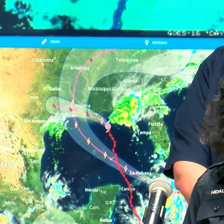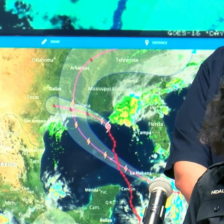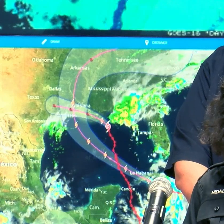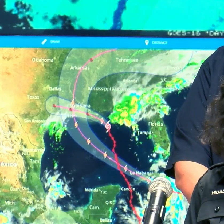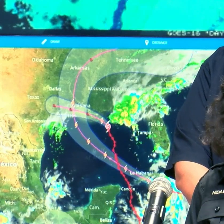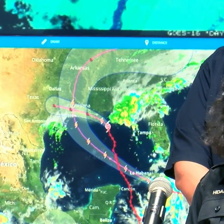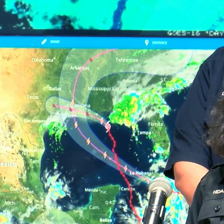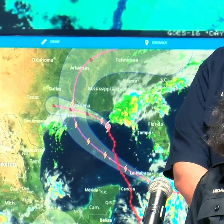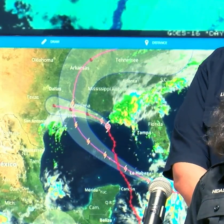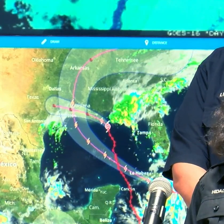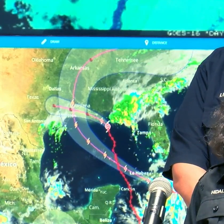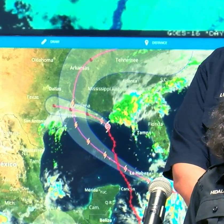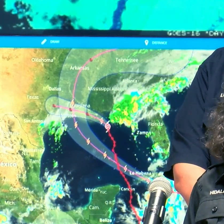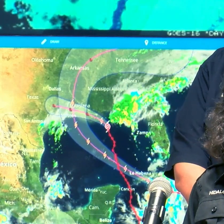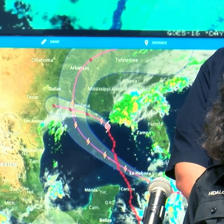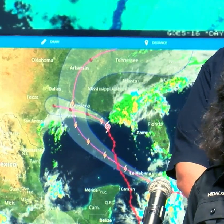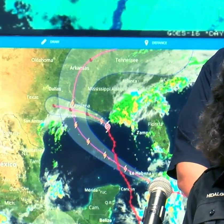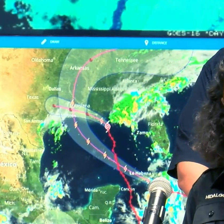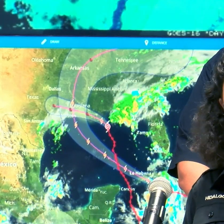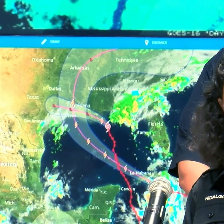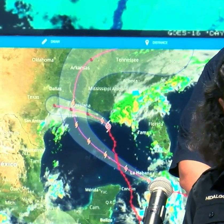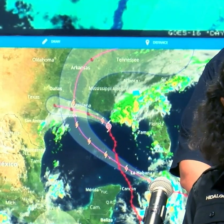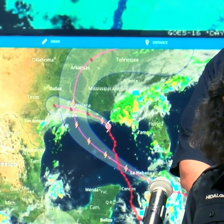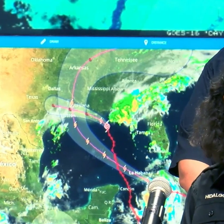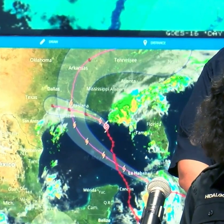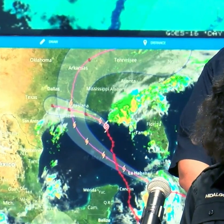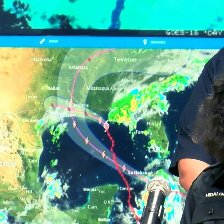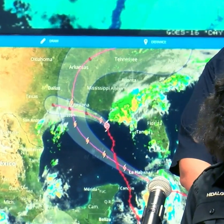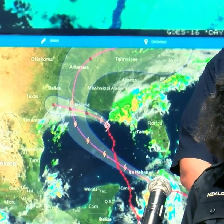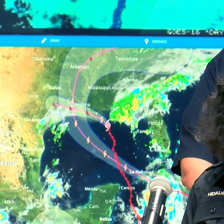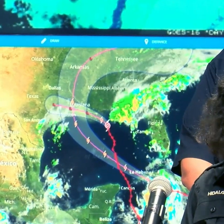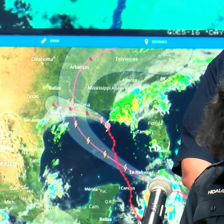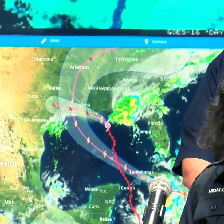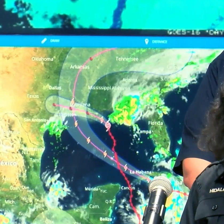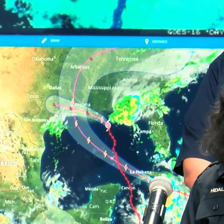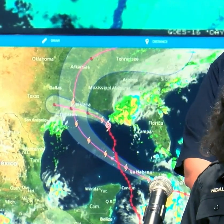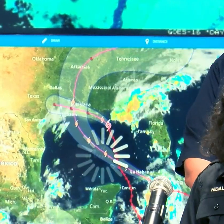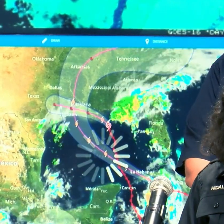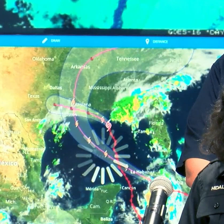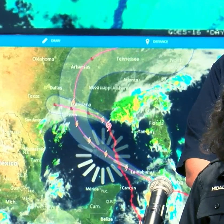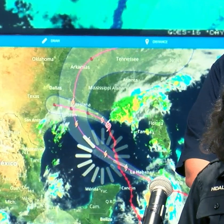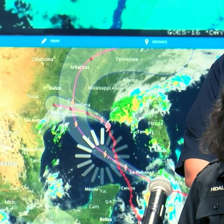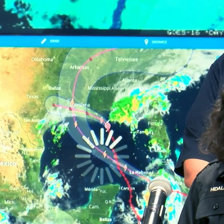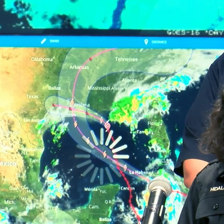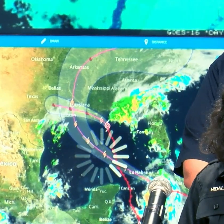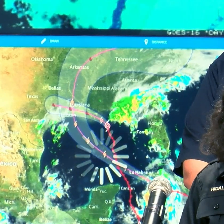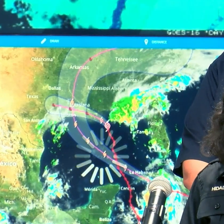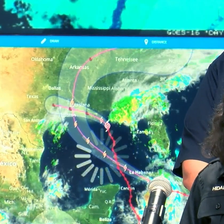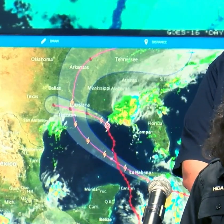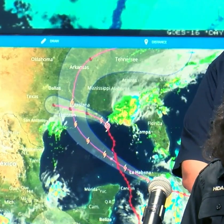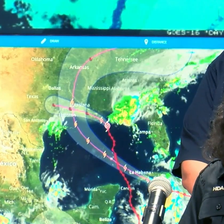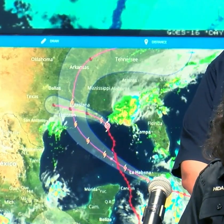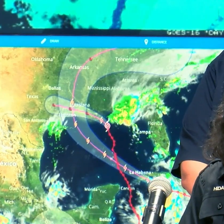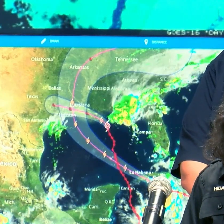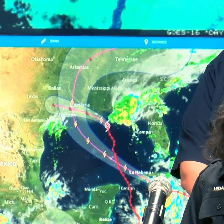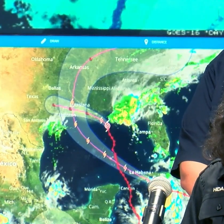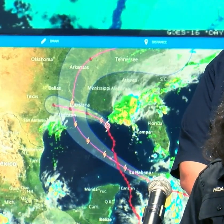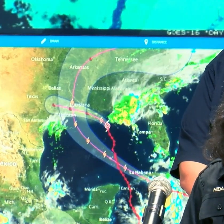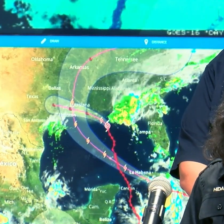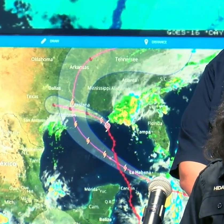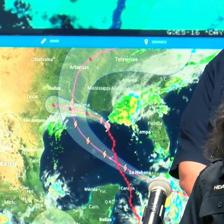casa, escondernos del viento, pero evacuar si es que va a haber amenaza de vientos,